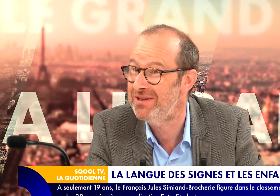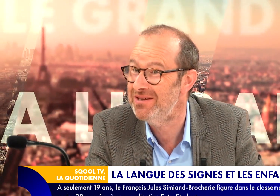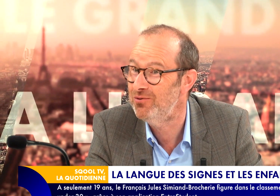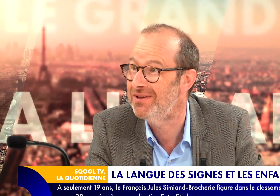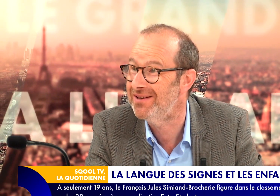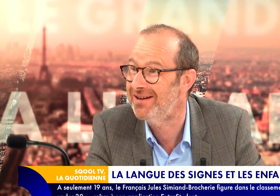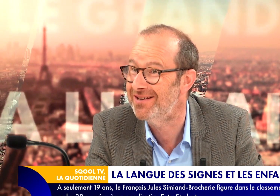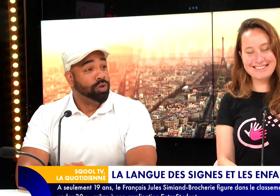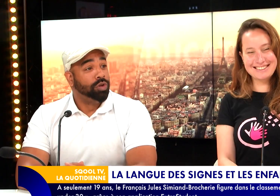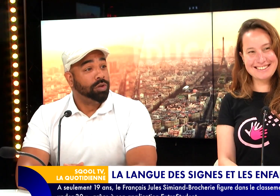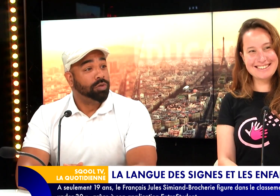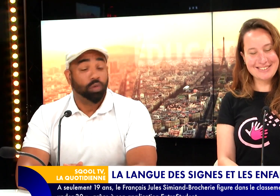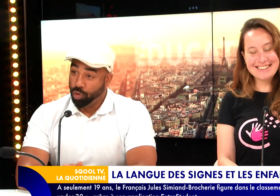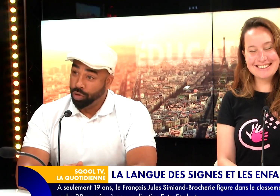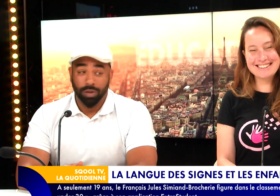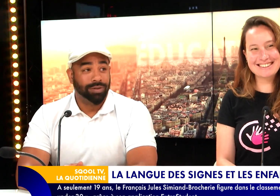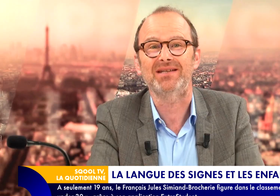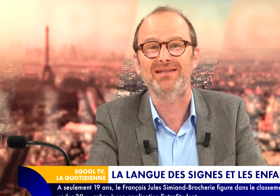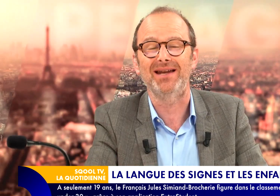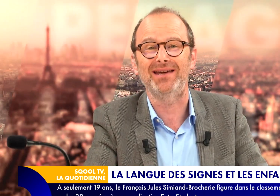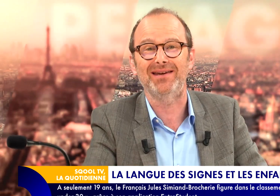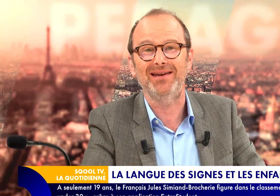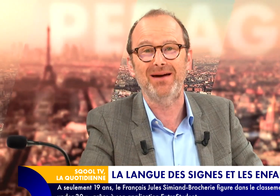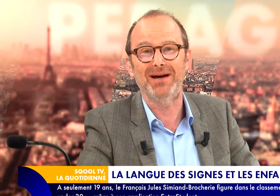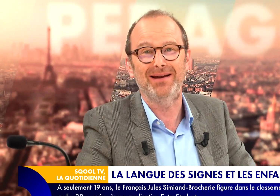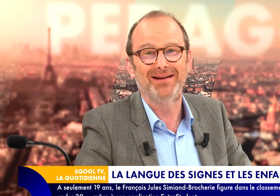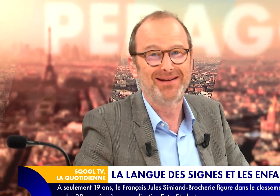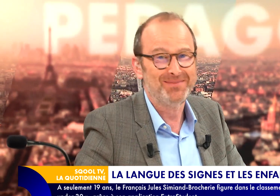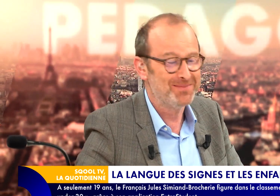des signes. Oui, on est allé regarder. C'est vrai? Allez, petits extraits, c'est la récré. Amal.